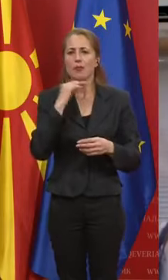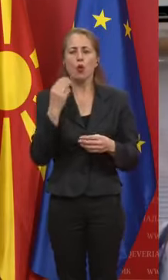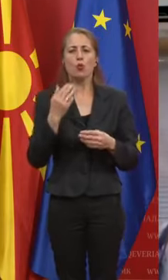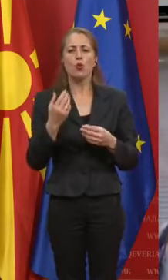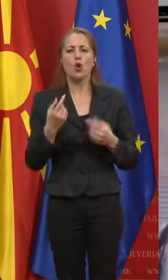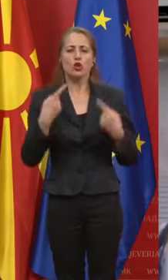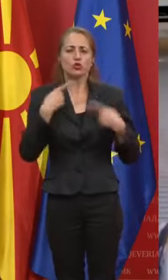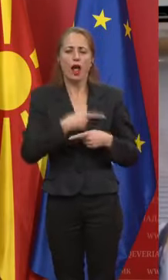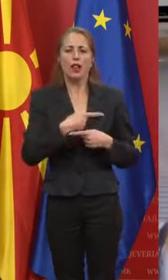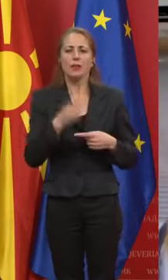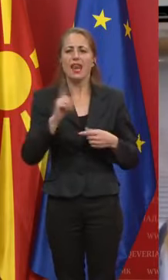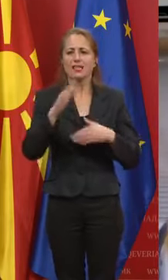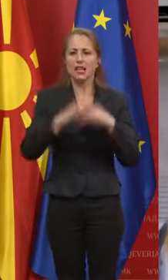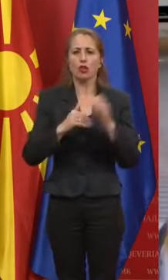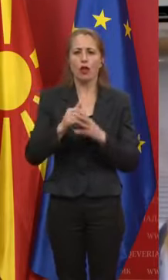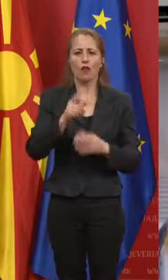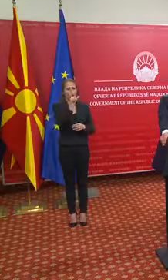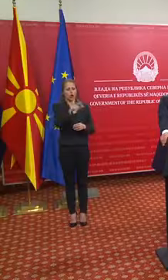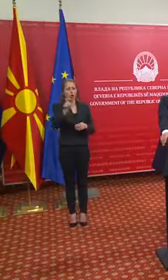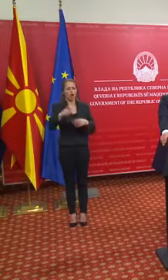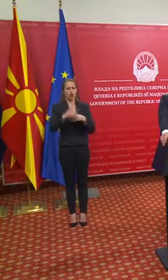не го гледа?